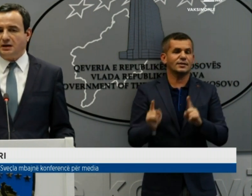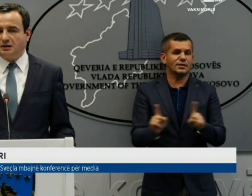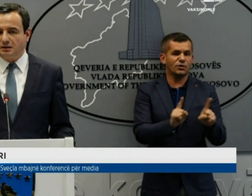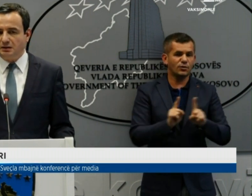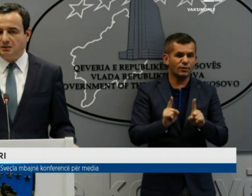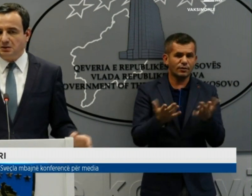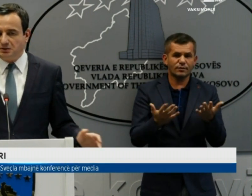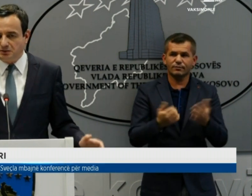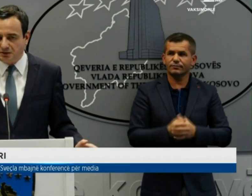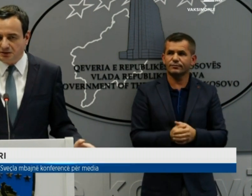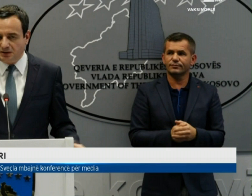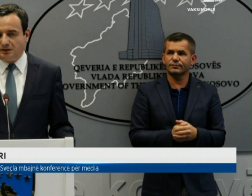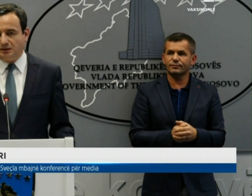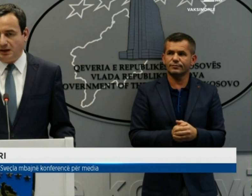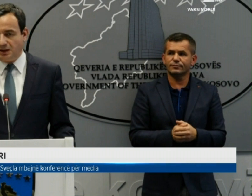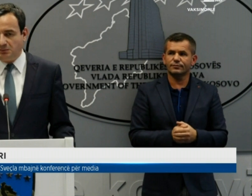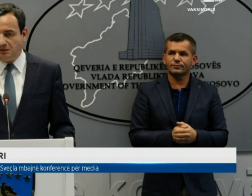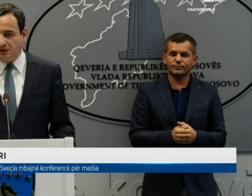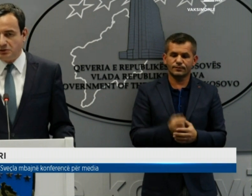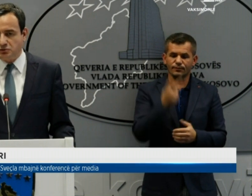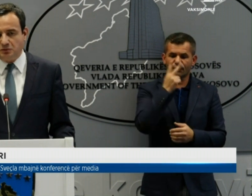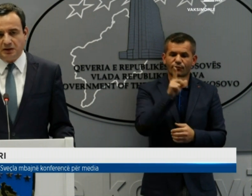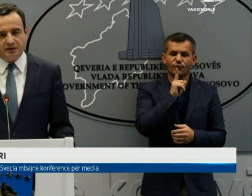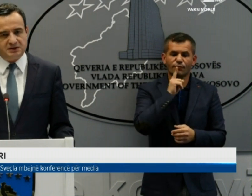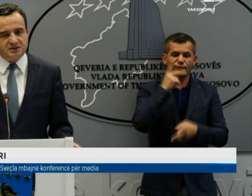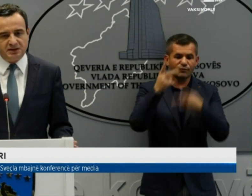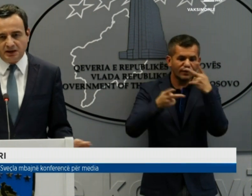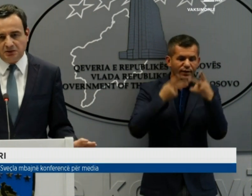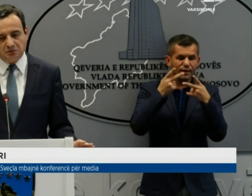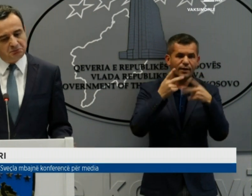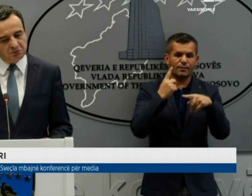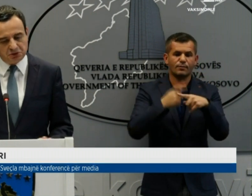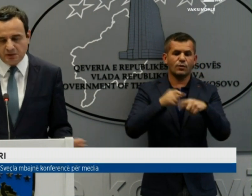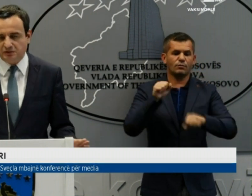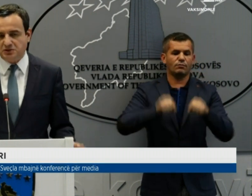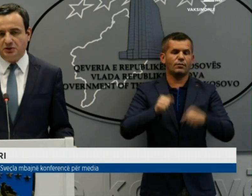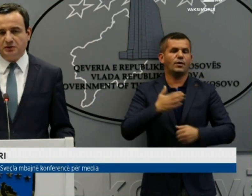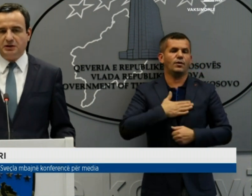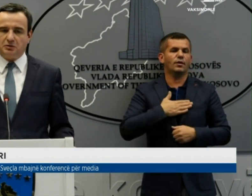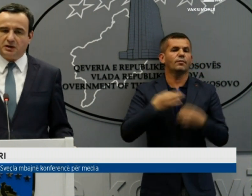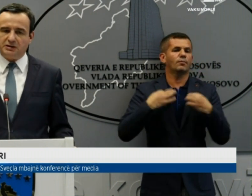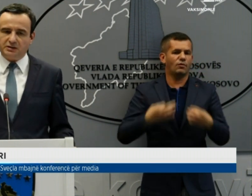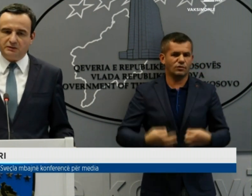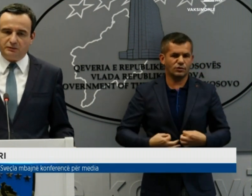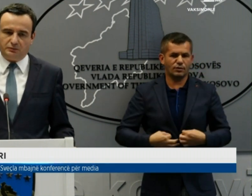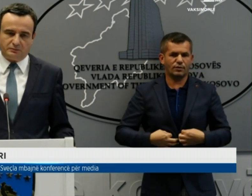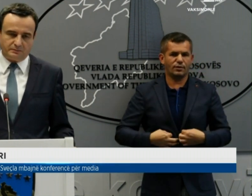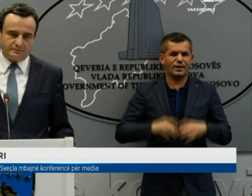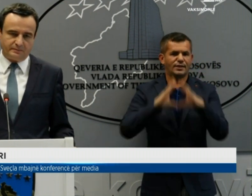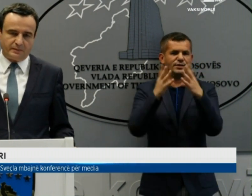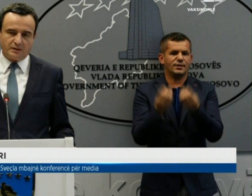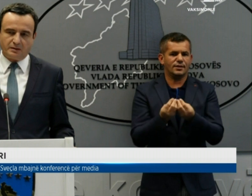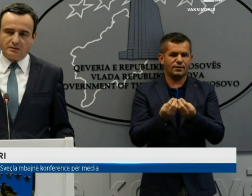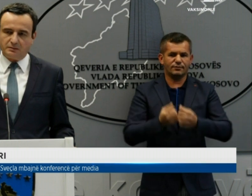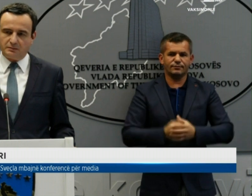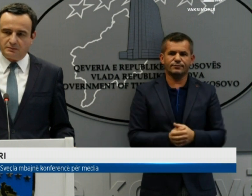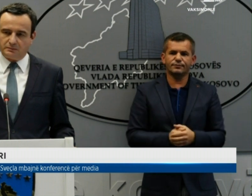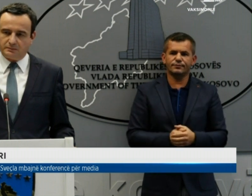sepse të këtill e kemi vlerësuar dhe sjellja jonë është profesionale e korrekte drejt në fund.